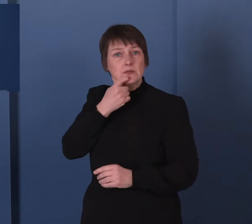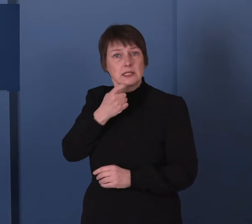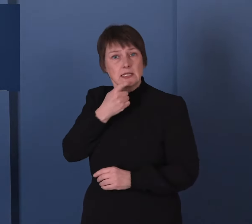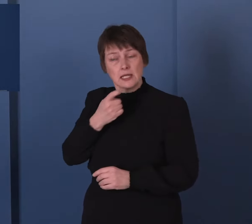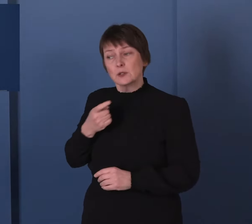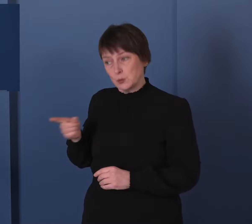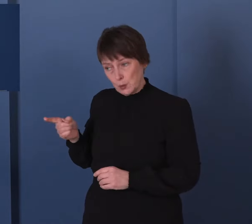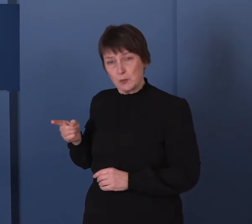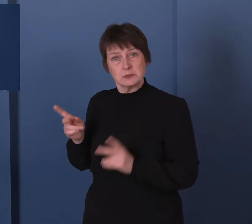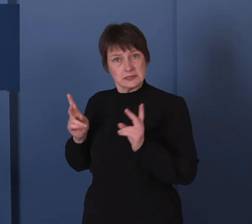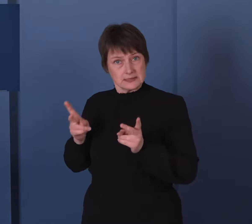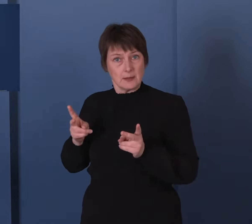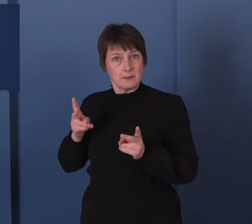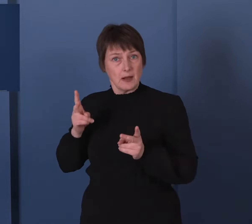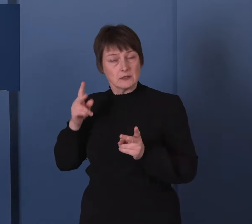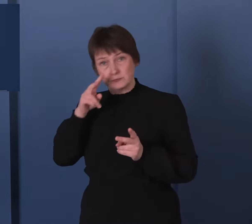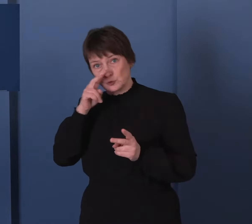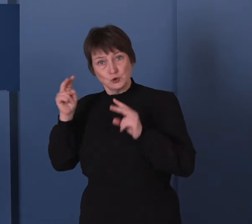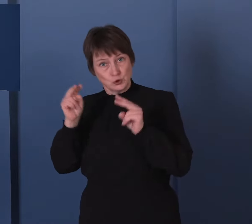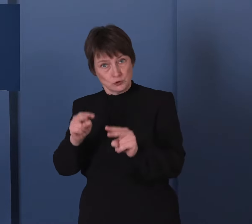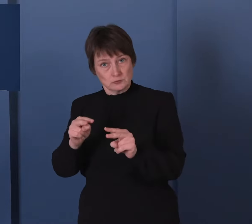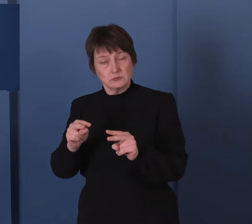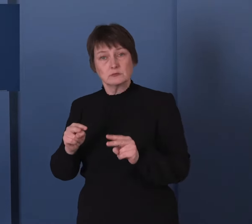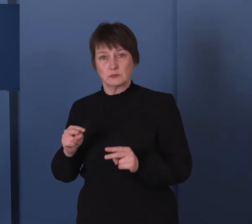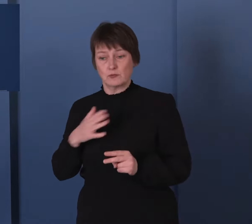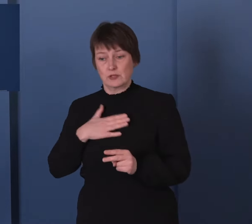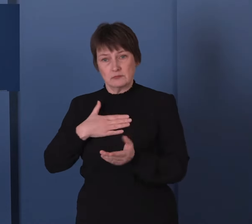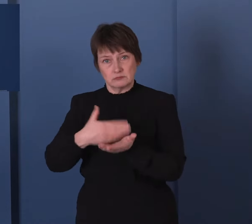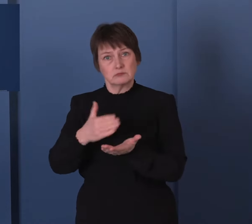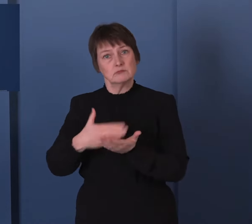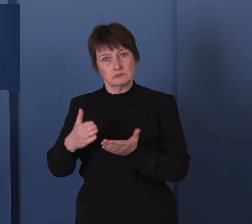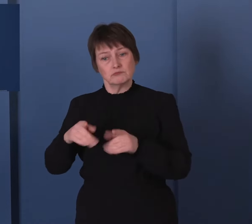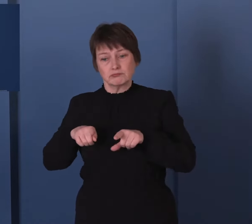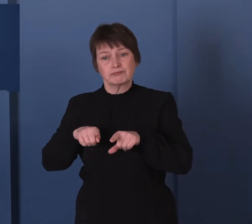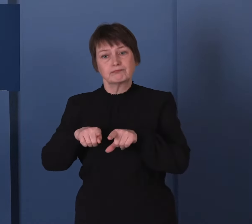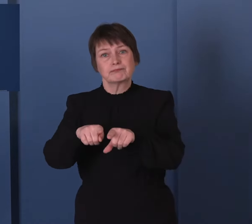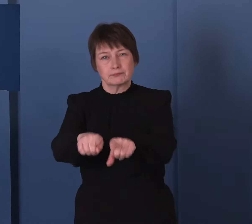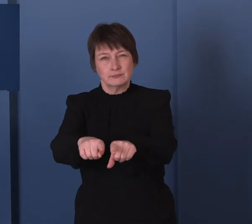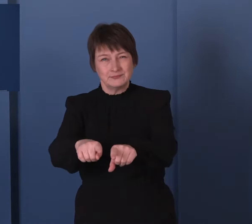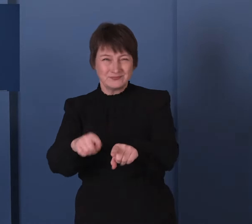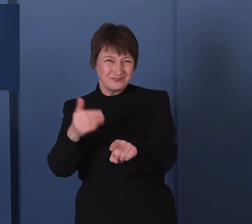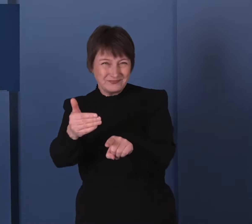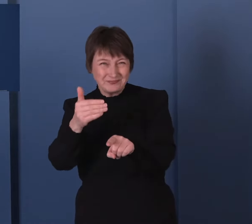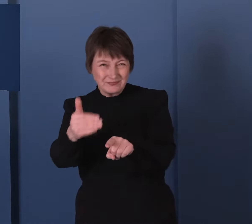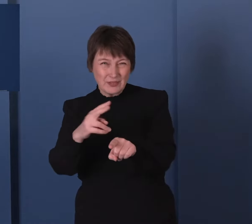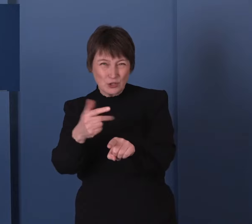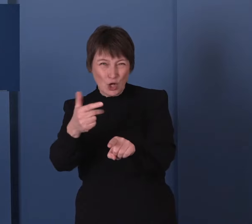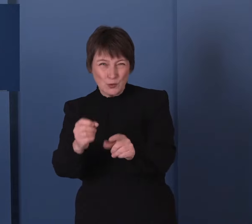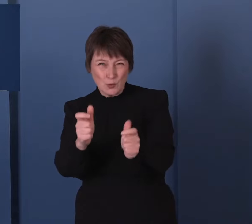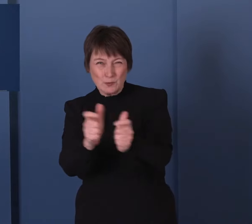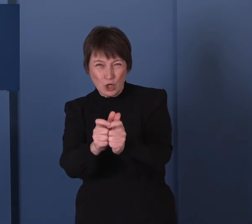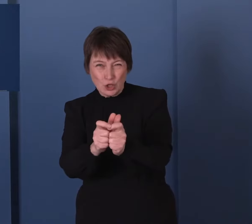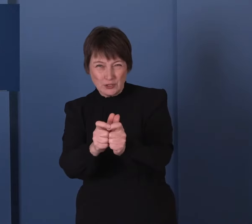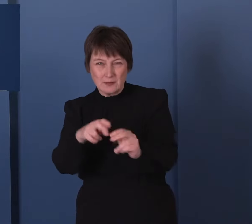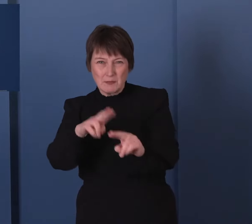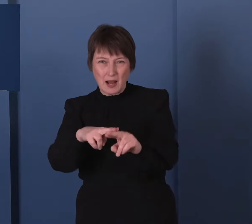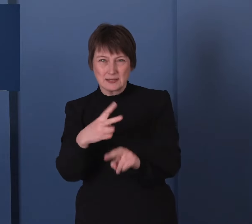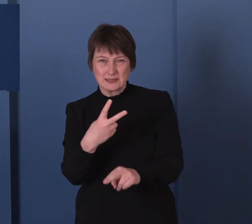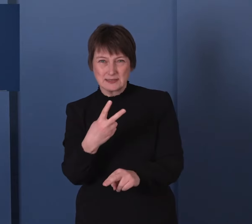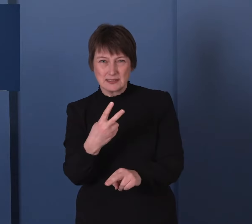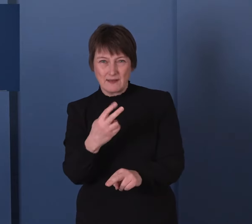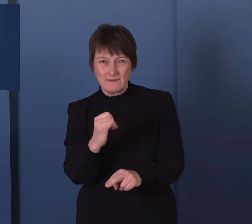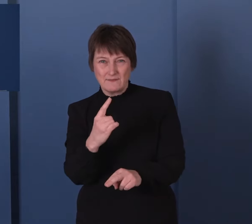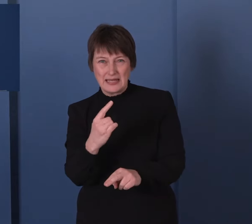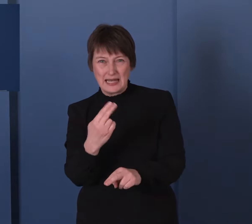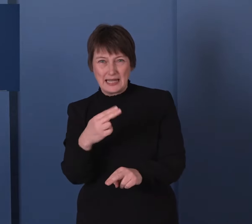detta. Och att vi båda hoppas att vi till Vilniusmötet, det stora NATO-mötet, ungefär vid den tiden, båda kommer